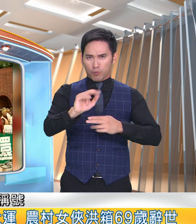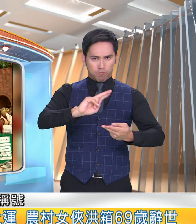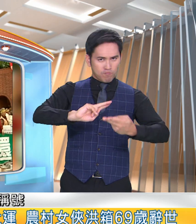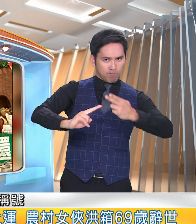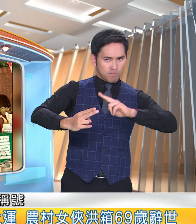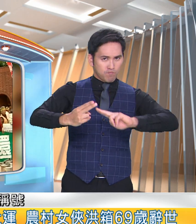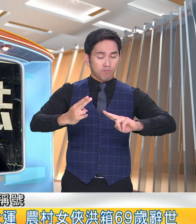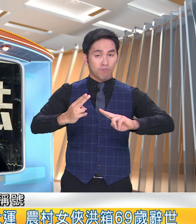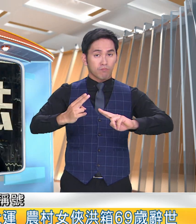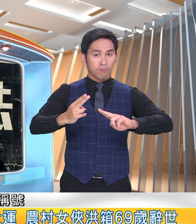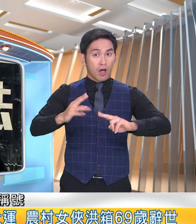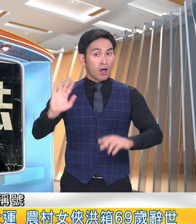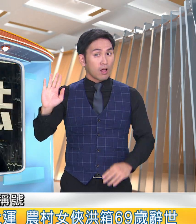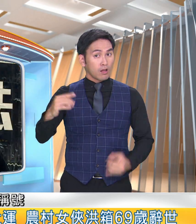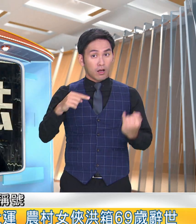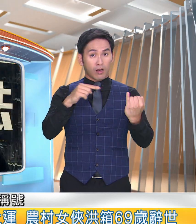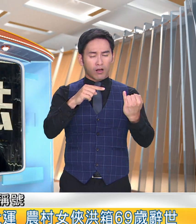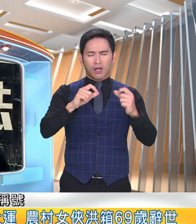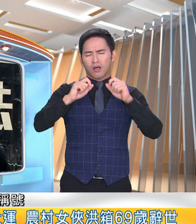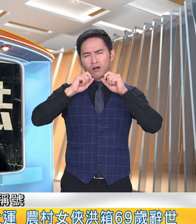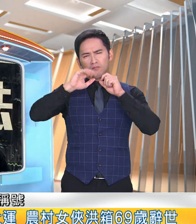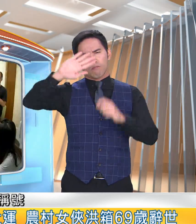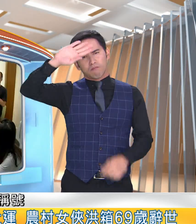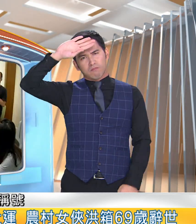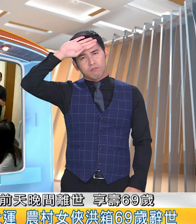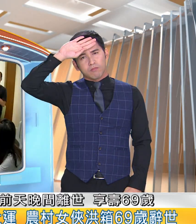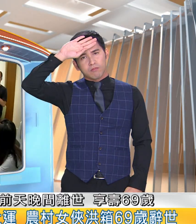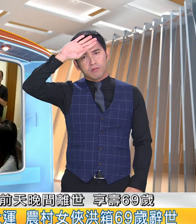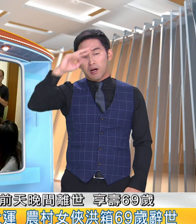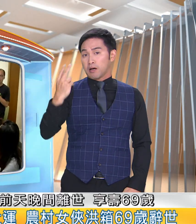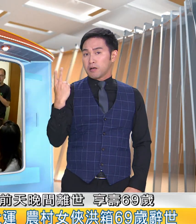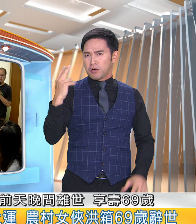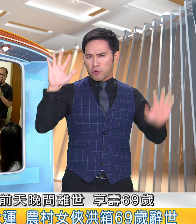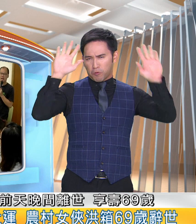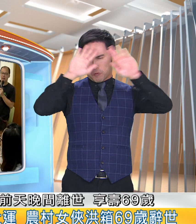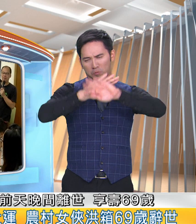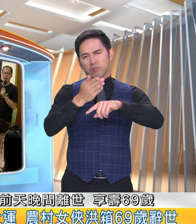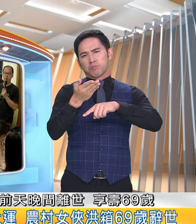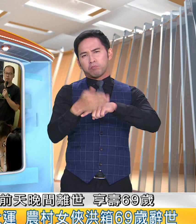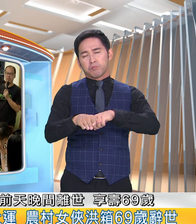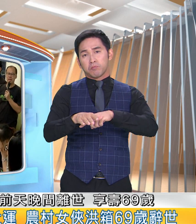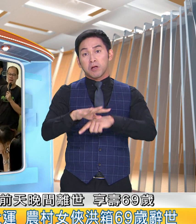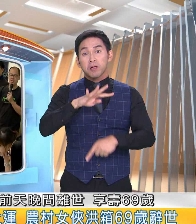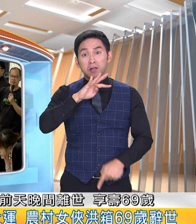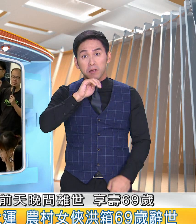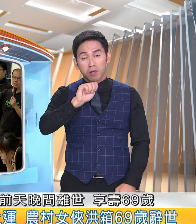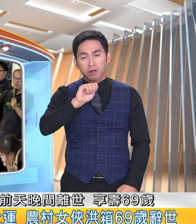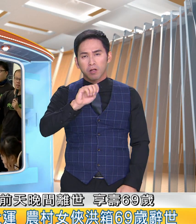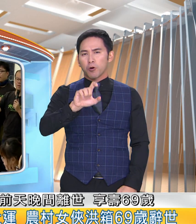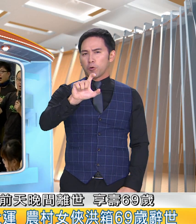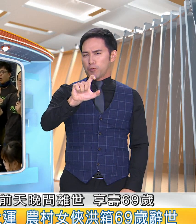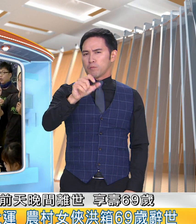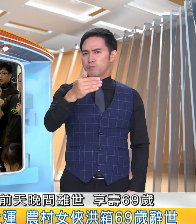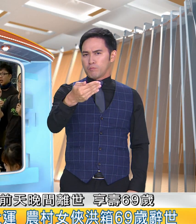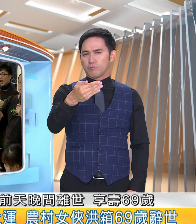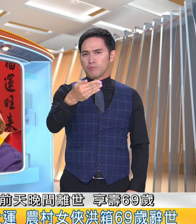女侠的称号。不过离病的他于前天晚间离世，享